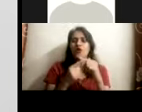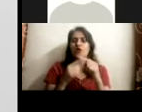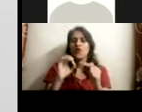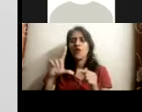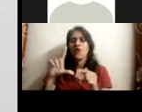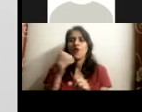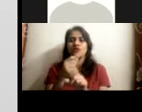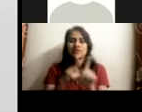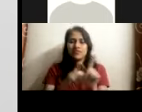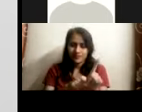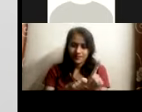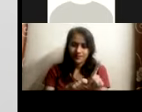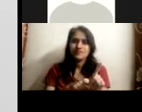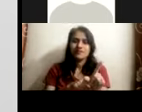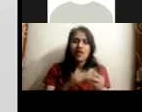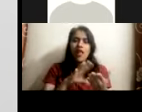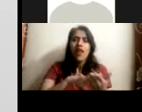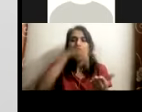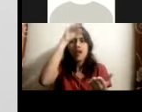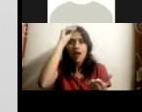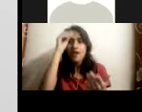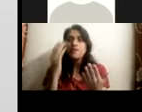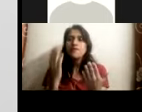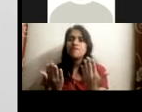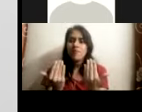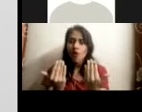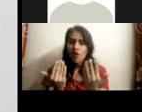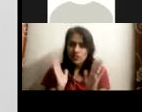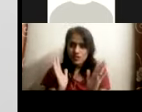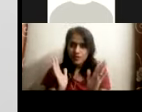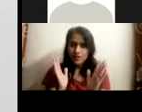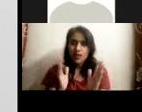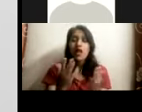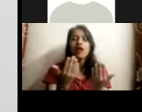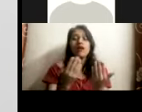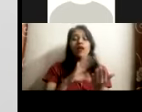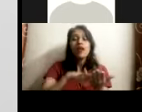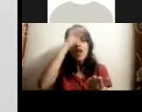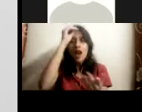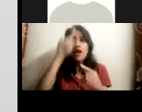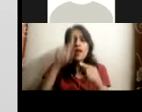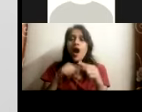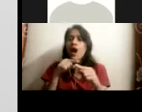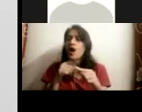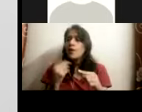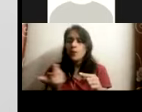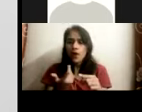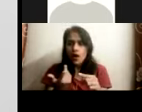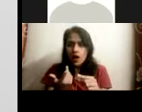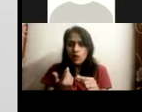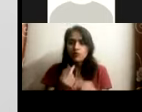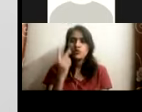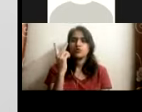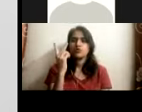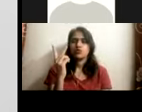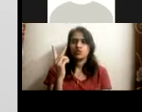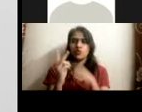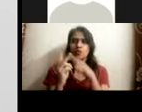know. जो आप जान सकते हो, what you can learn about the tree, how will you know that? So epistemology maybe will say that